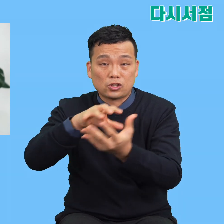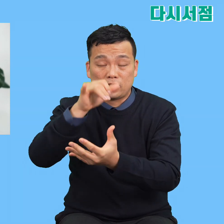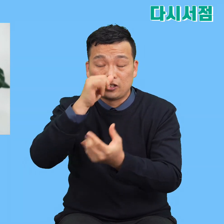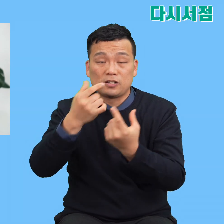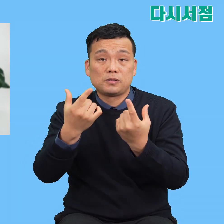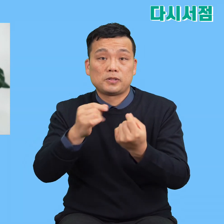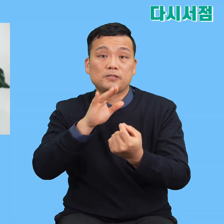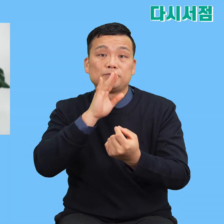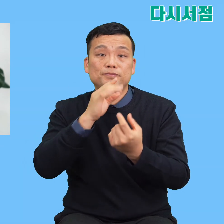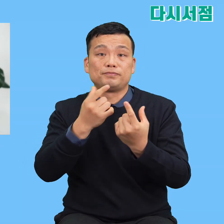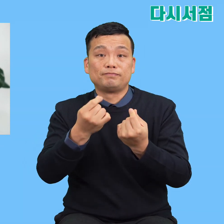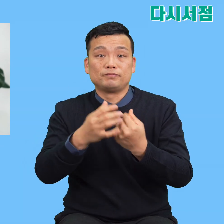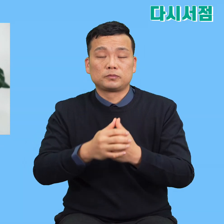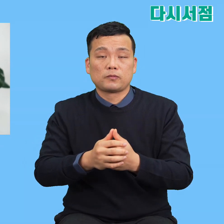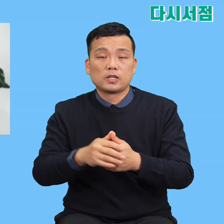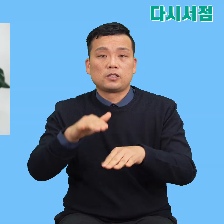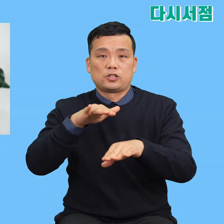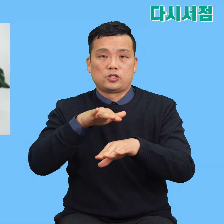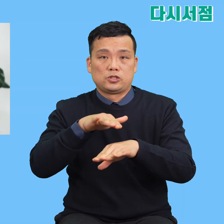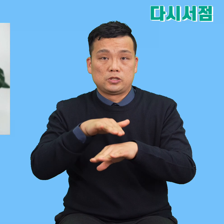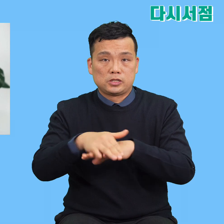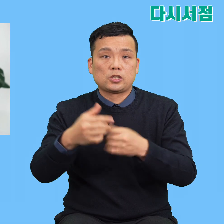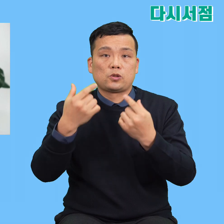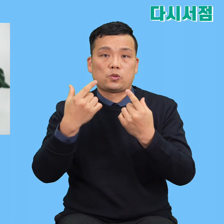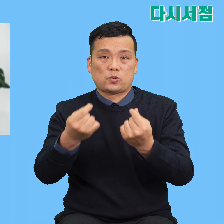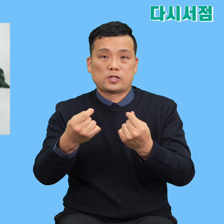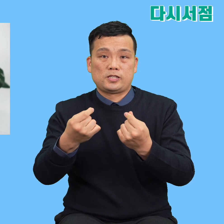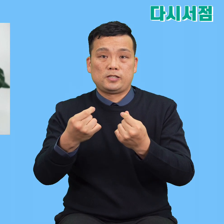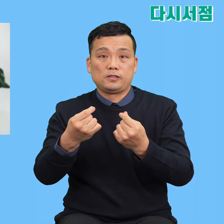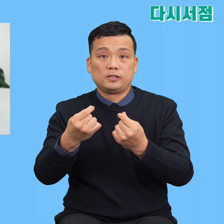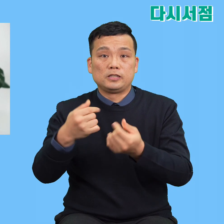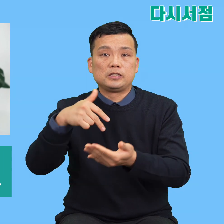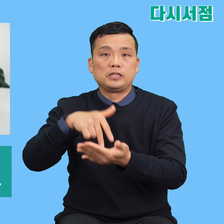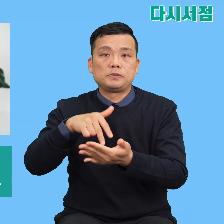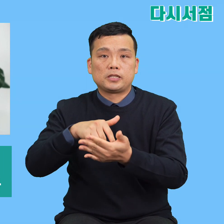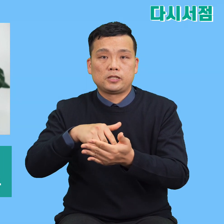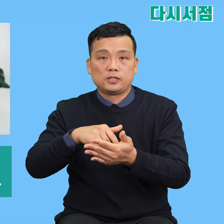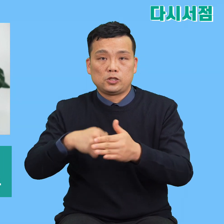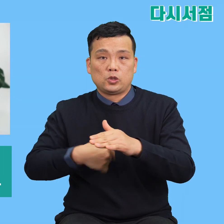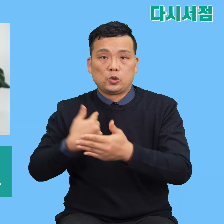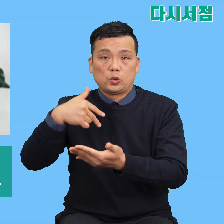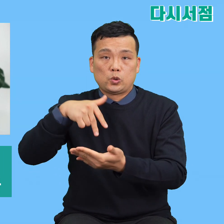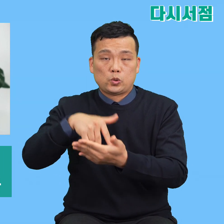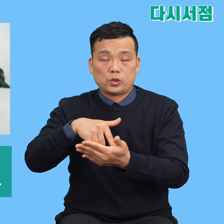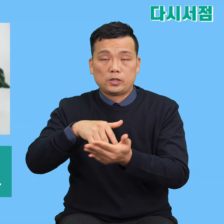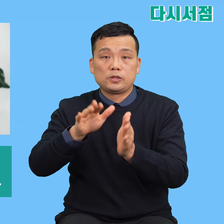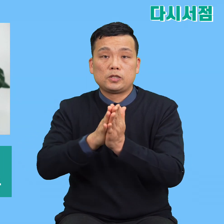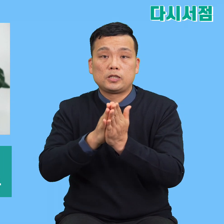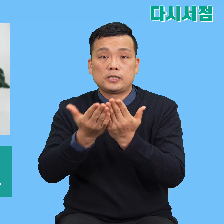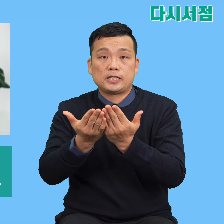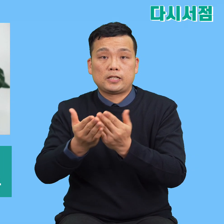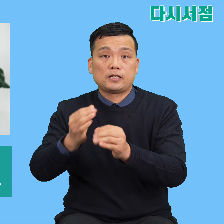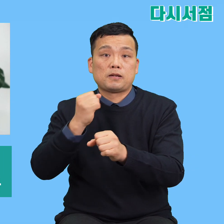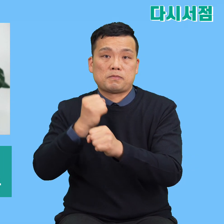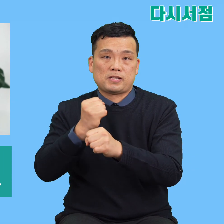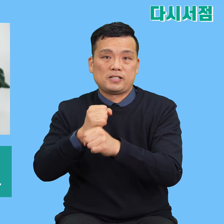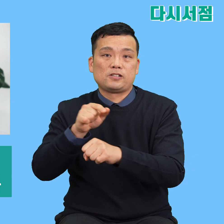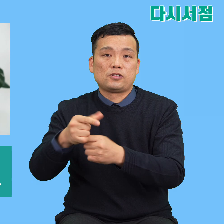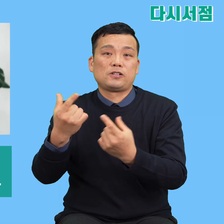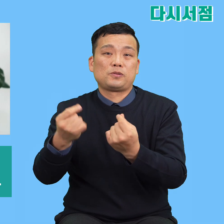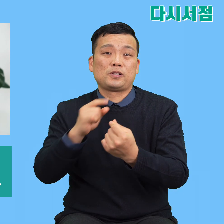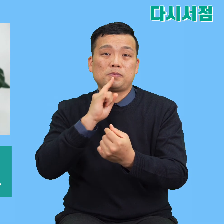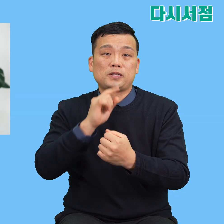그 중간색들? 그런 수많은 중간색들이 독립서점에 있으니까 그런 것들이 독립출판과 독립서점의 매력이